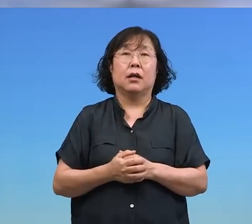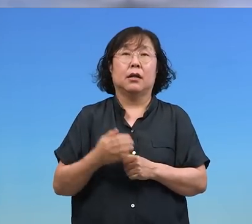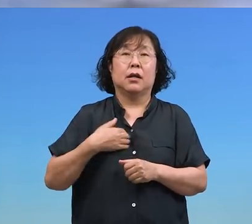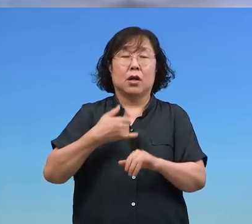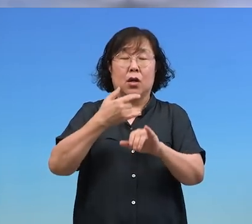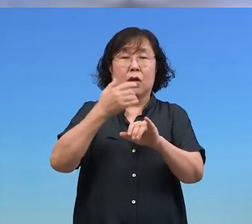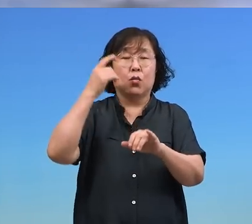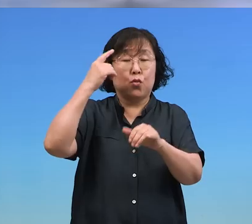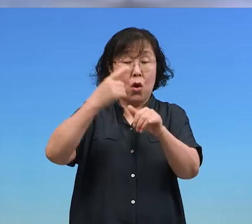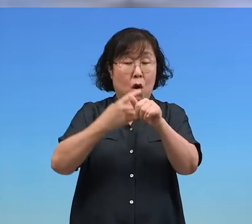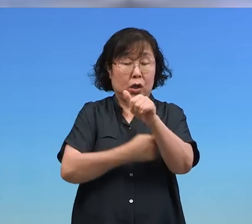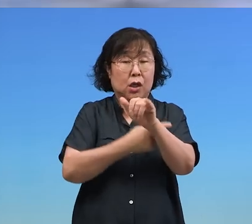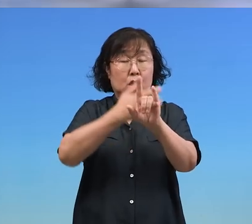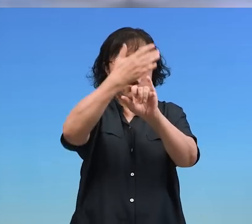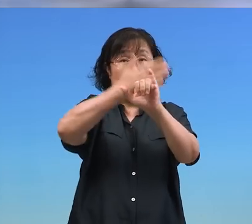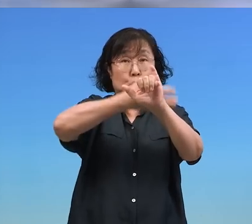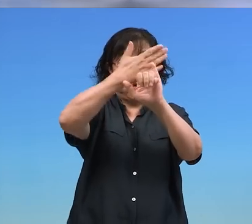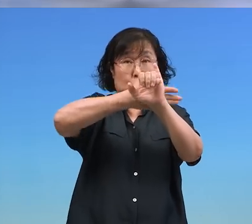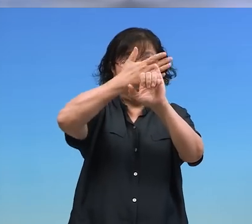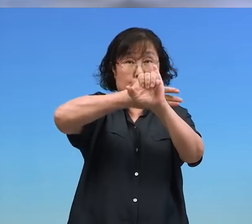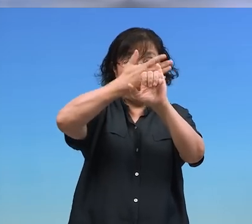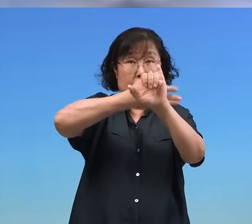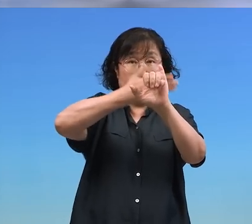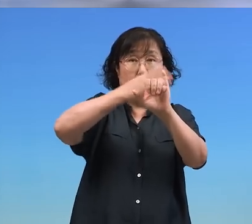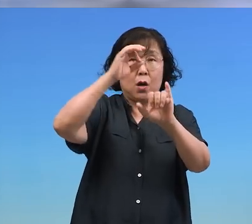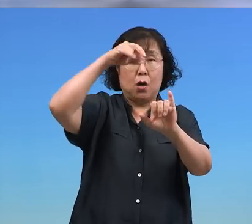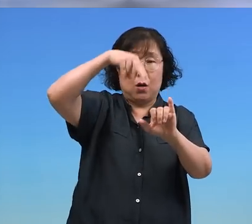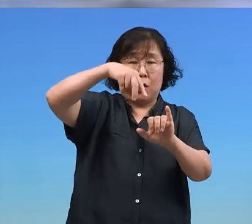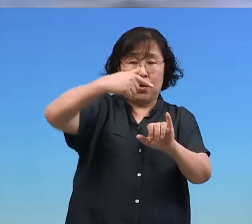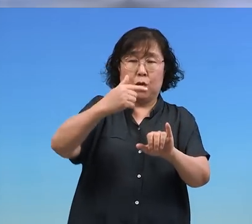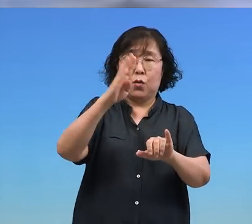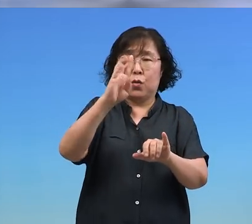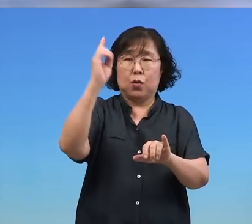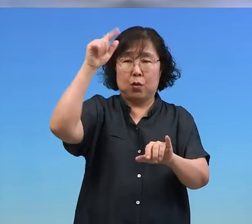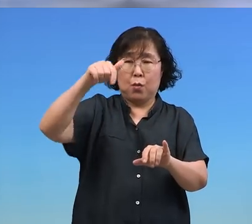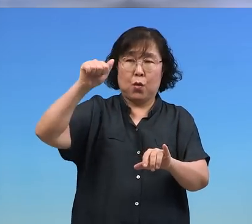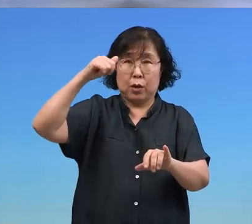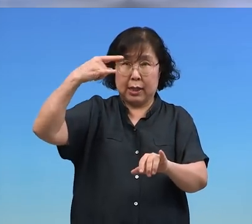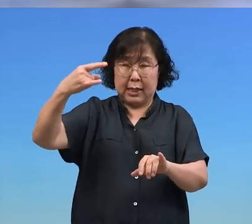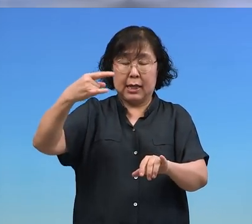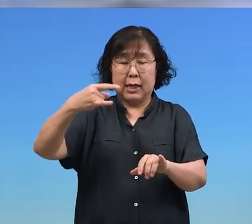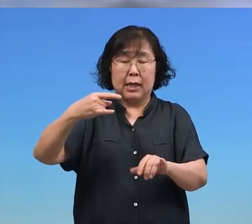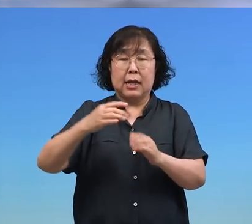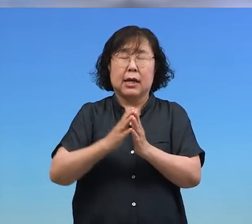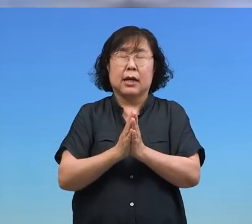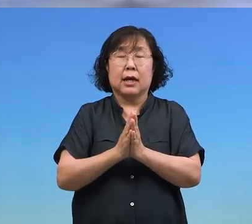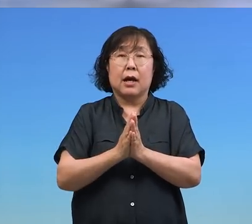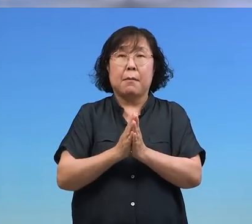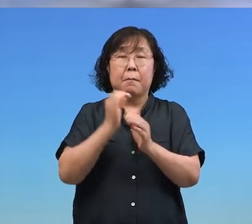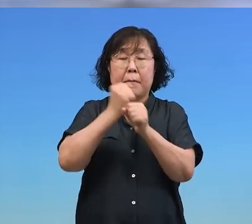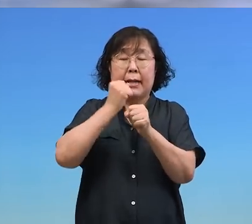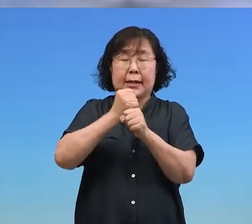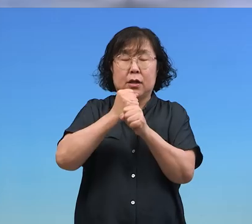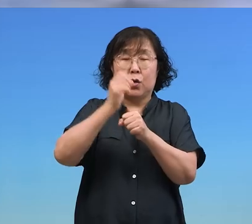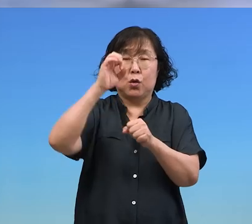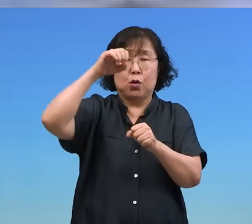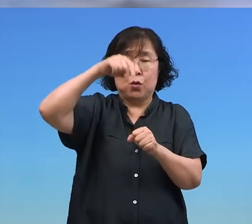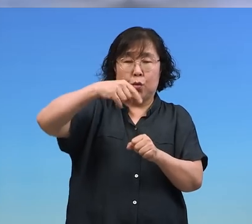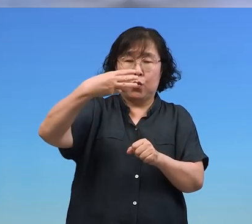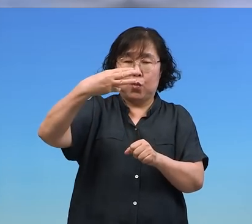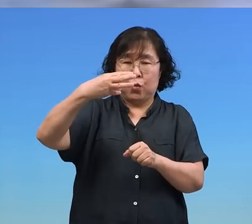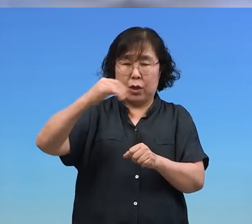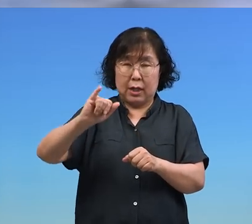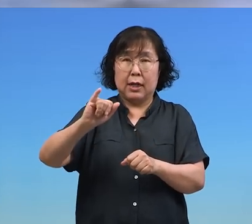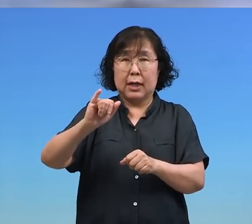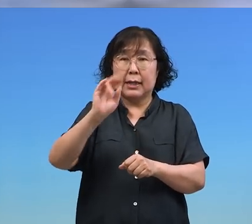유튜브에서 윤복희 권사님이 쓰신 우리라는 보금성가가 있거든요 그